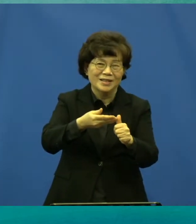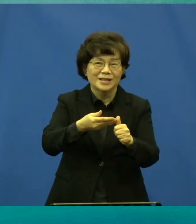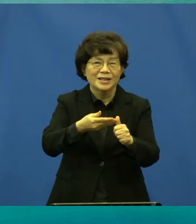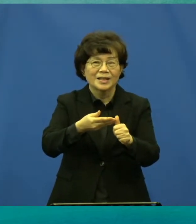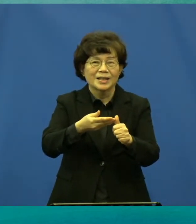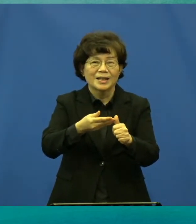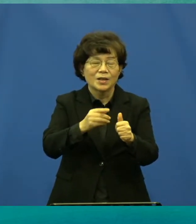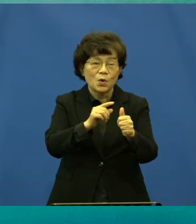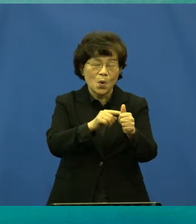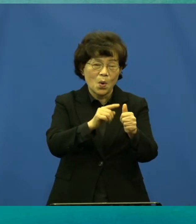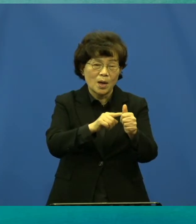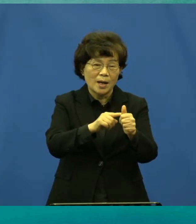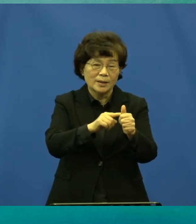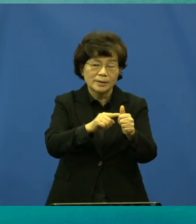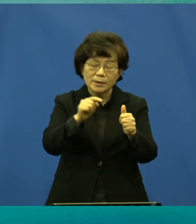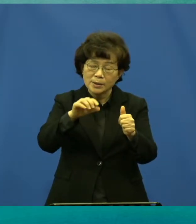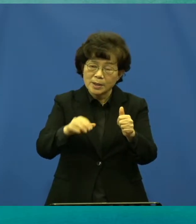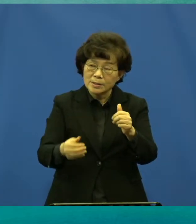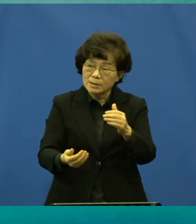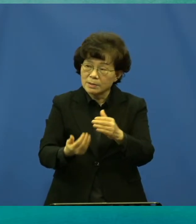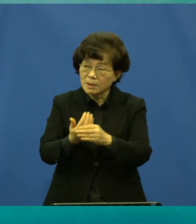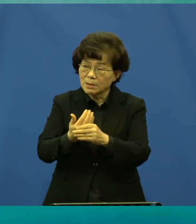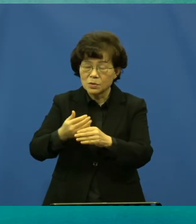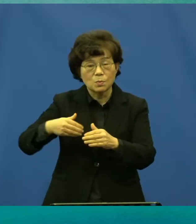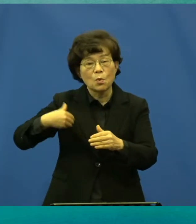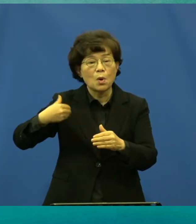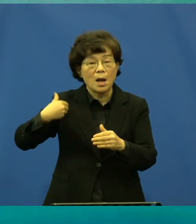아마 요나는 그게 어디로부터 온 것인 줄 몰랐겠죠.